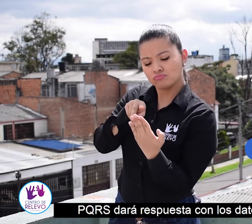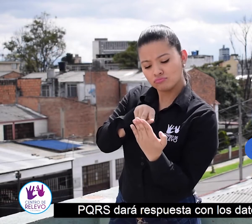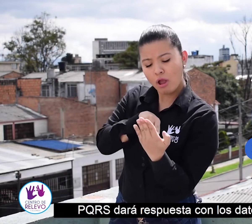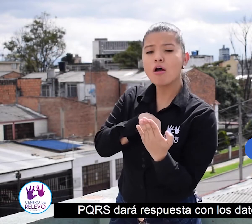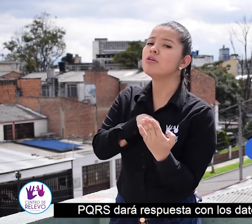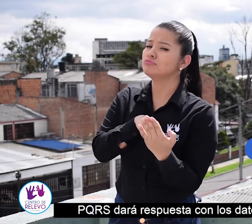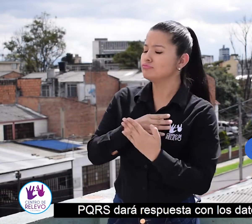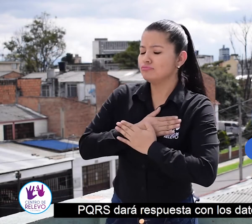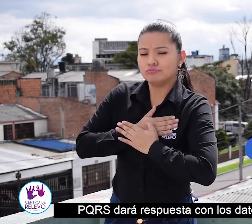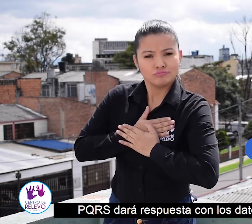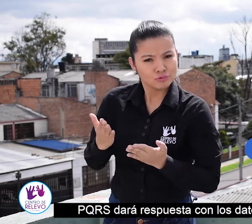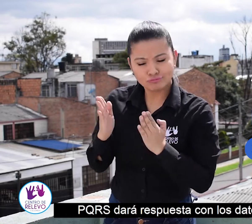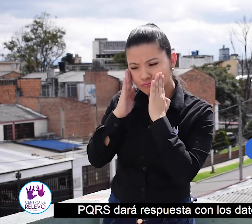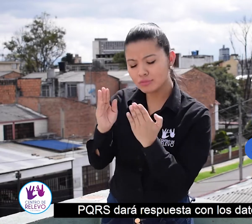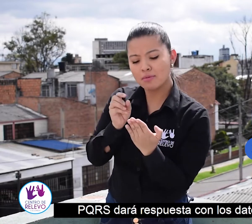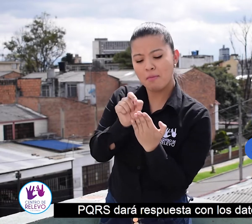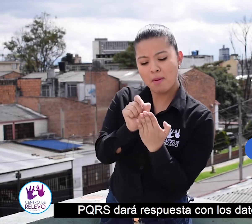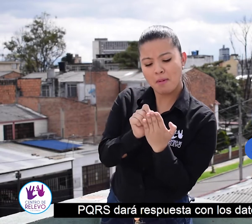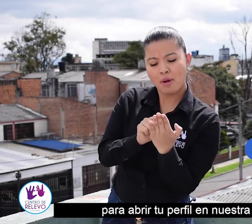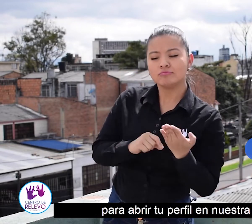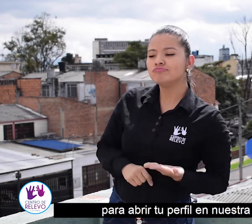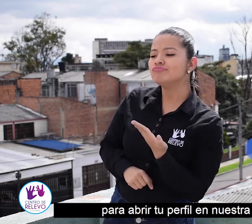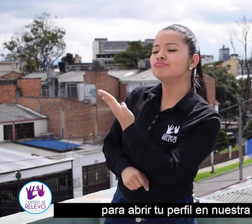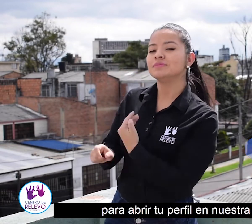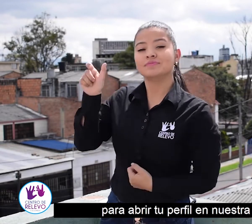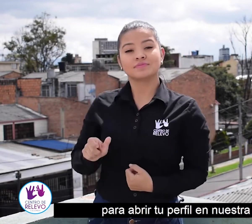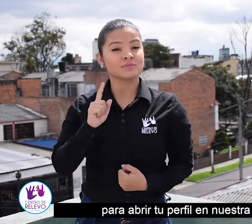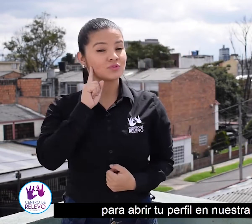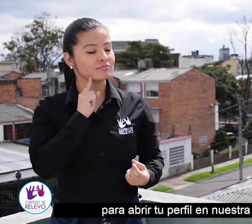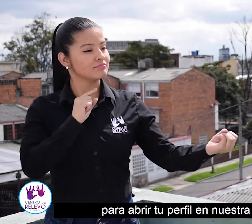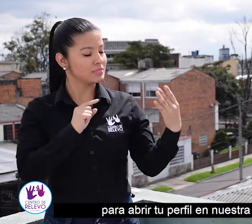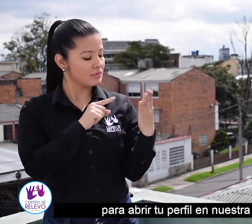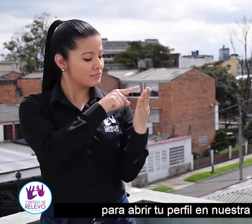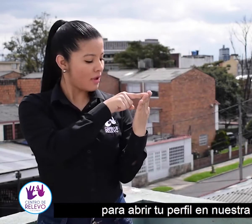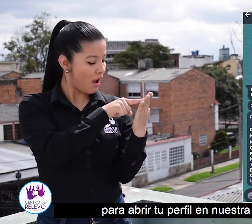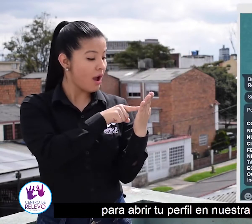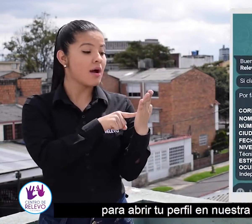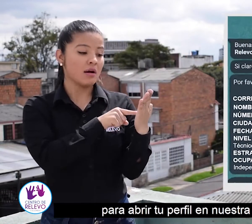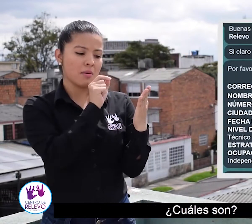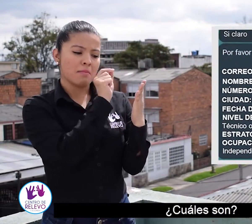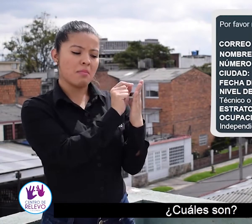y PQRS dará respuesta con los datos que necesitas para abrir tu perfil en nuestra plataforma. ¿Cuáles